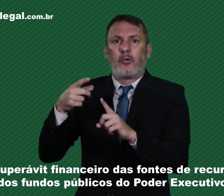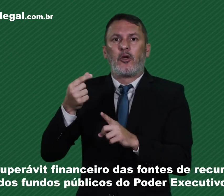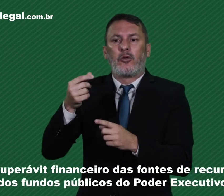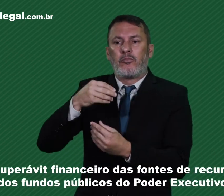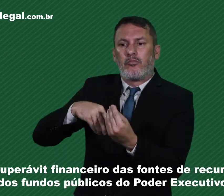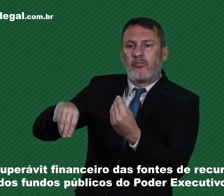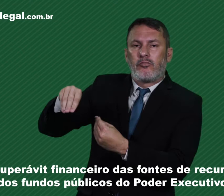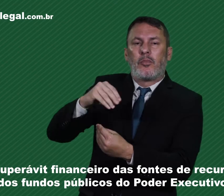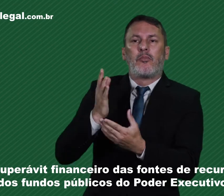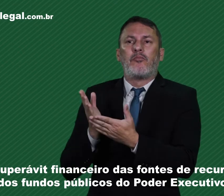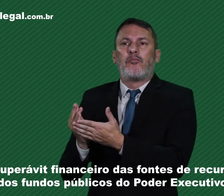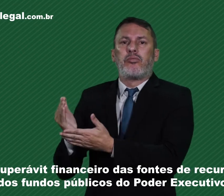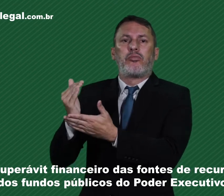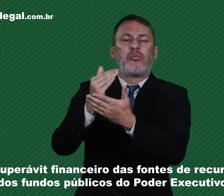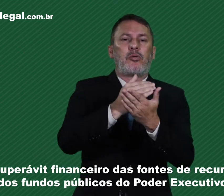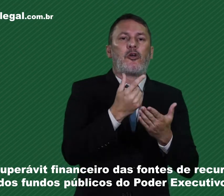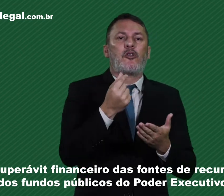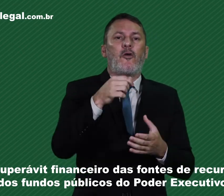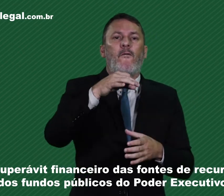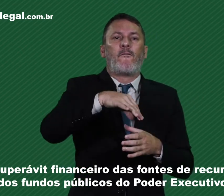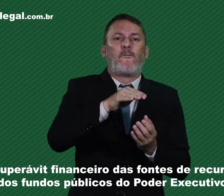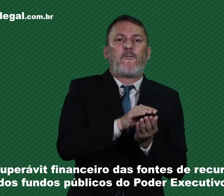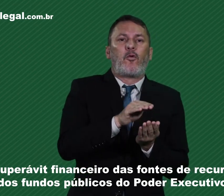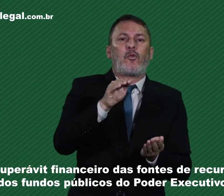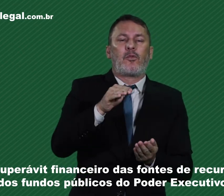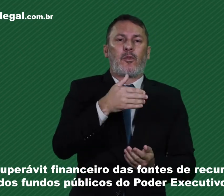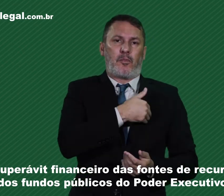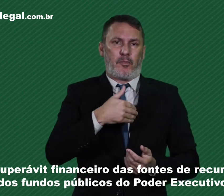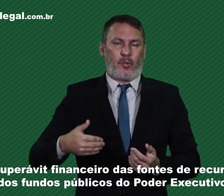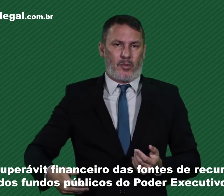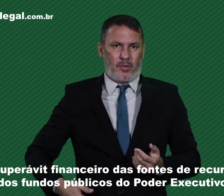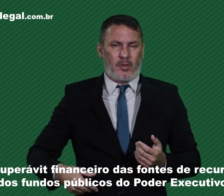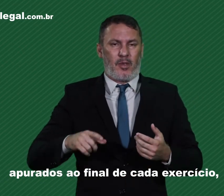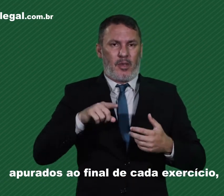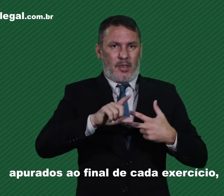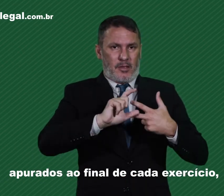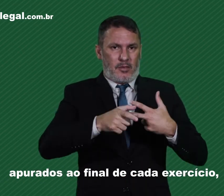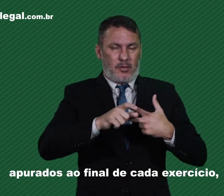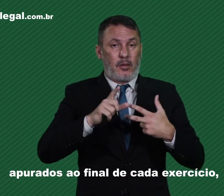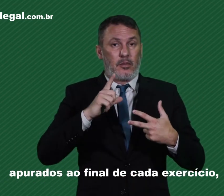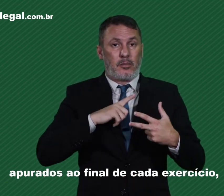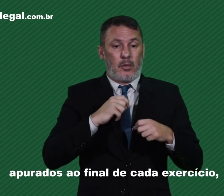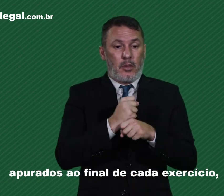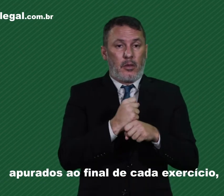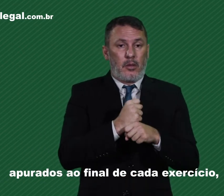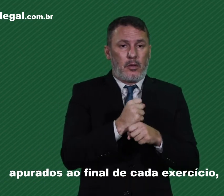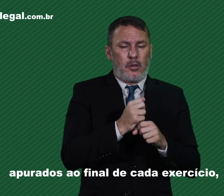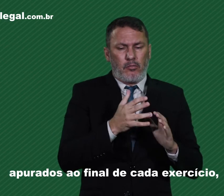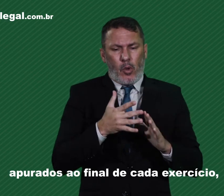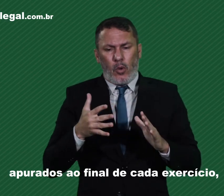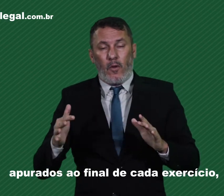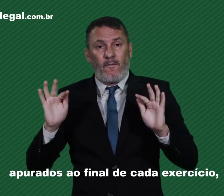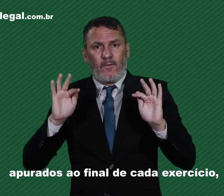financeiro das fontes de recursos dos Fundos públicos do Poder Executivo apurados ao final de cada exercício